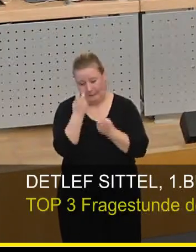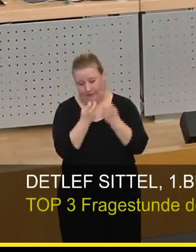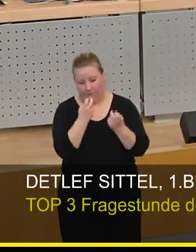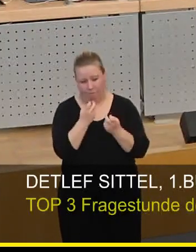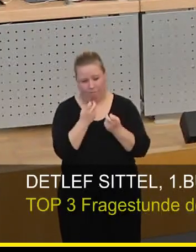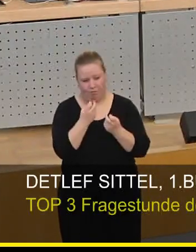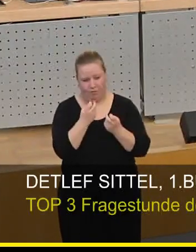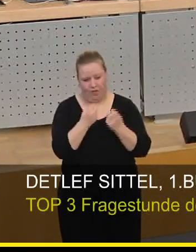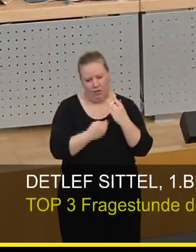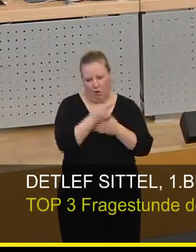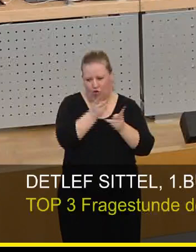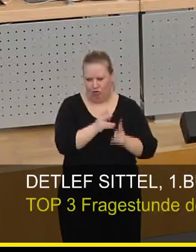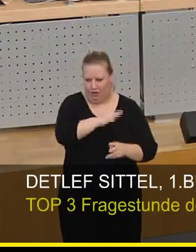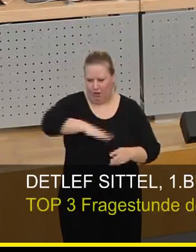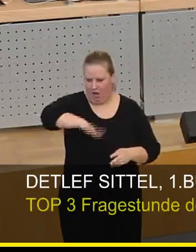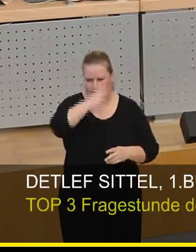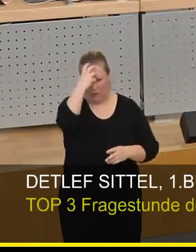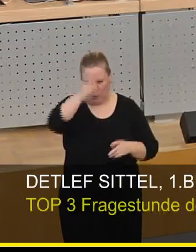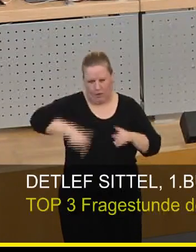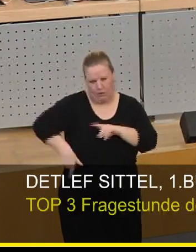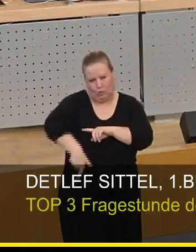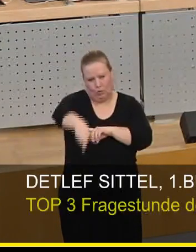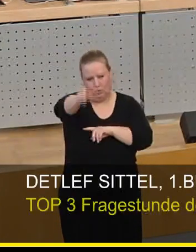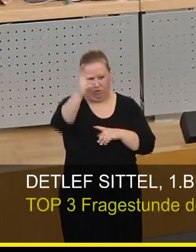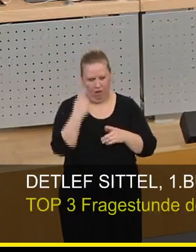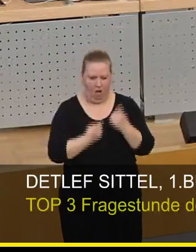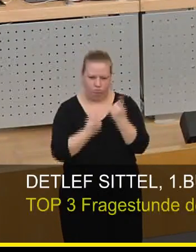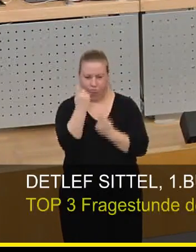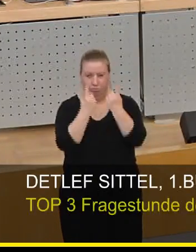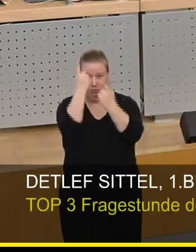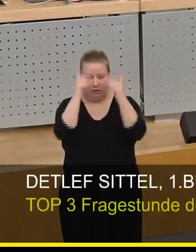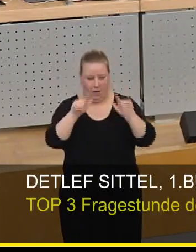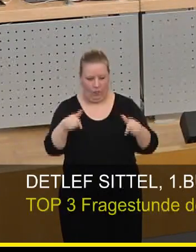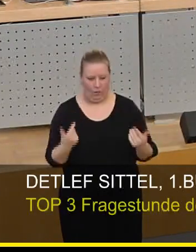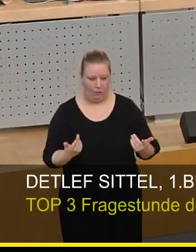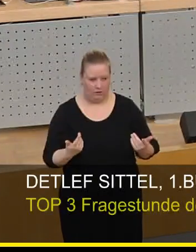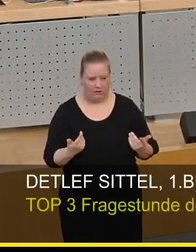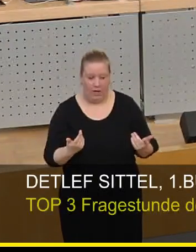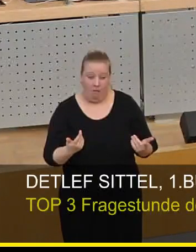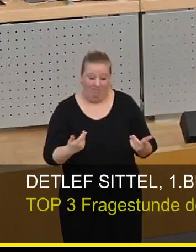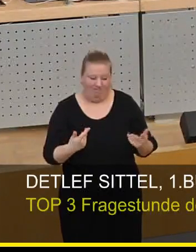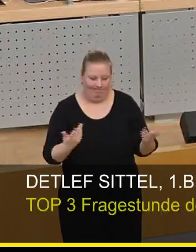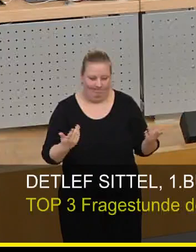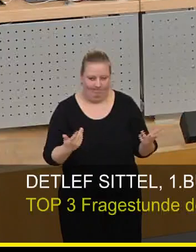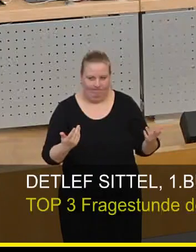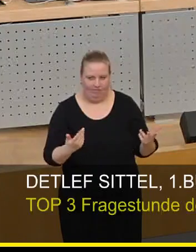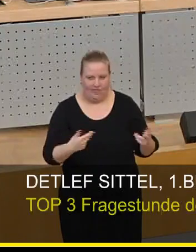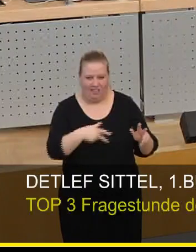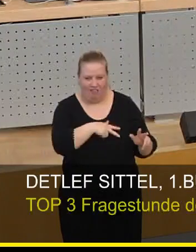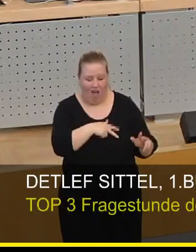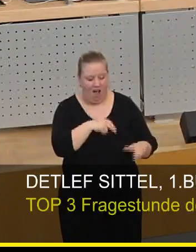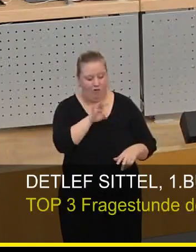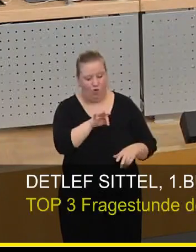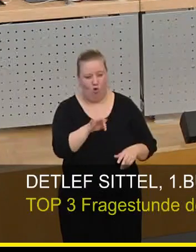Neustädter Elbseite, also wie Sie es auch benannt haben, am Königsufer gezündet worden. Es ist allerdings so, dass Einsatzschwerpunkt